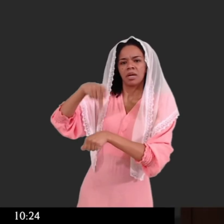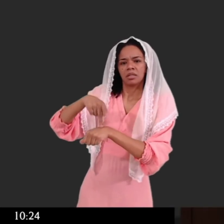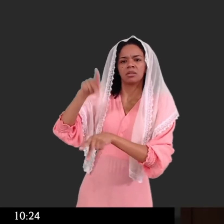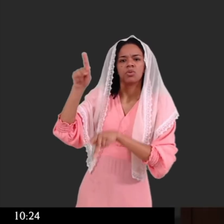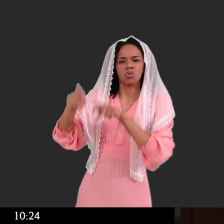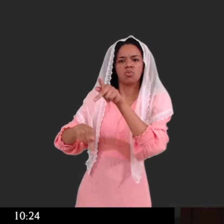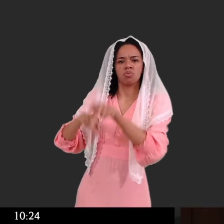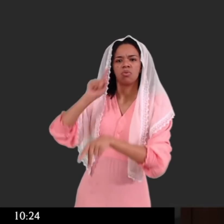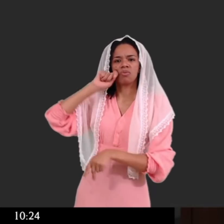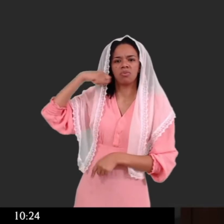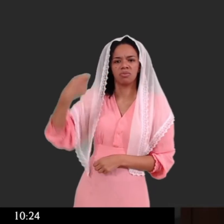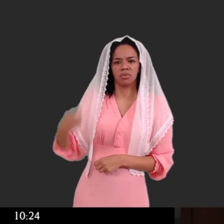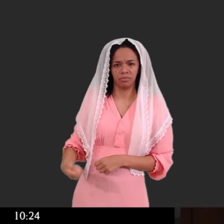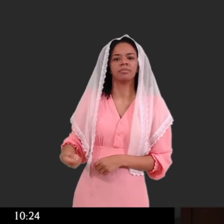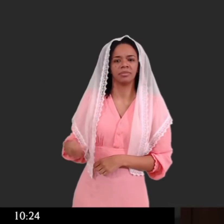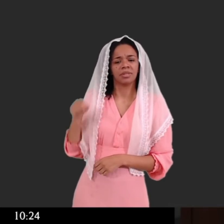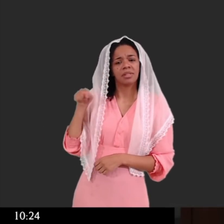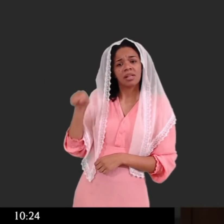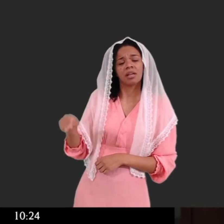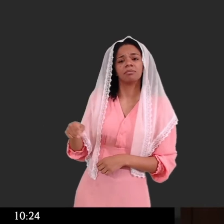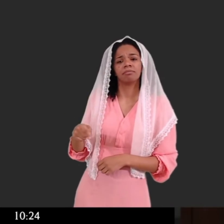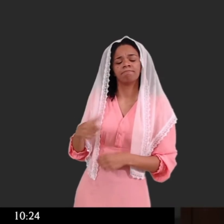povo, e possivelmente